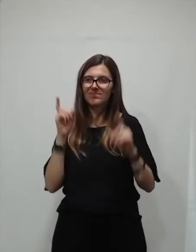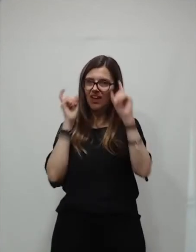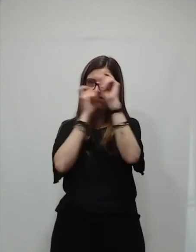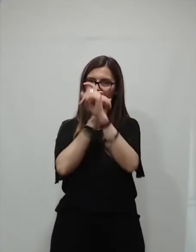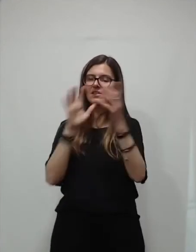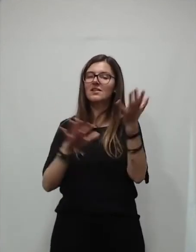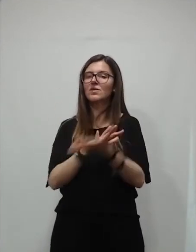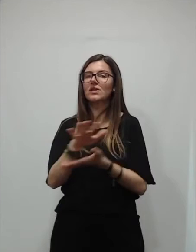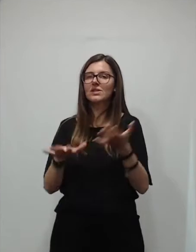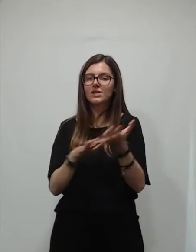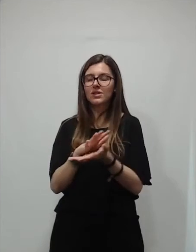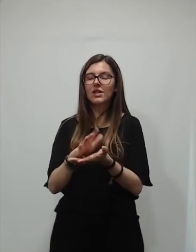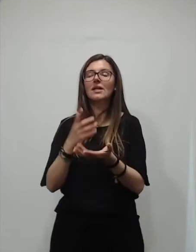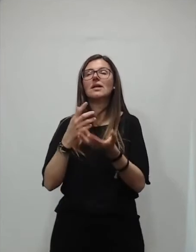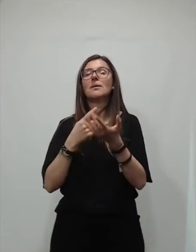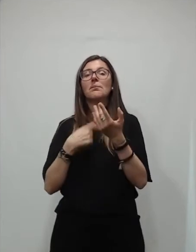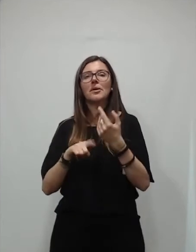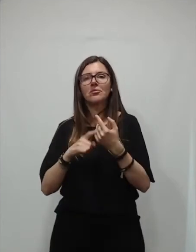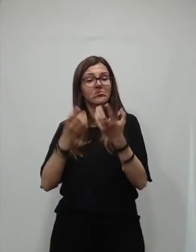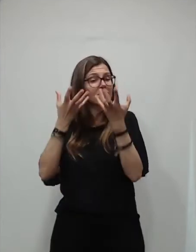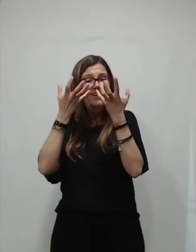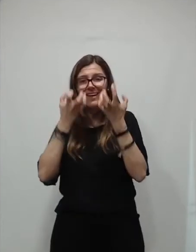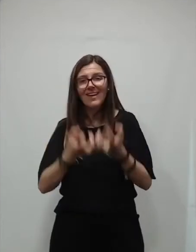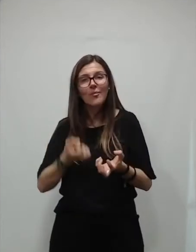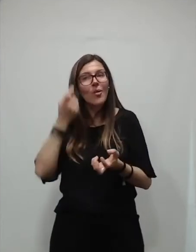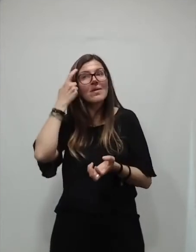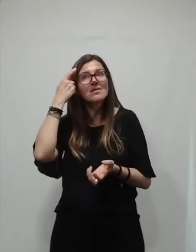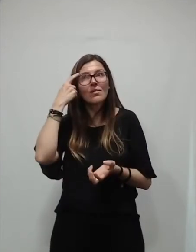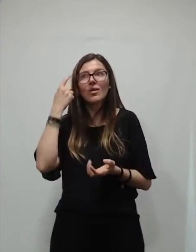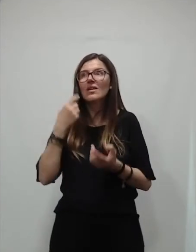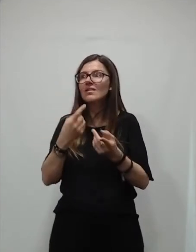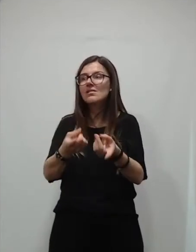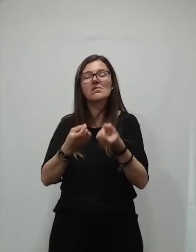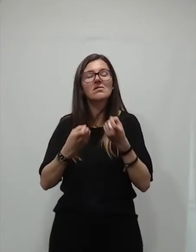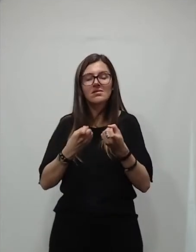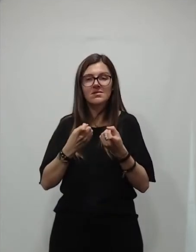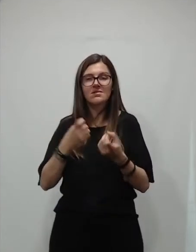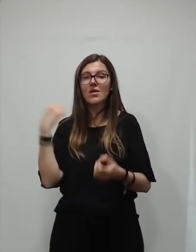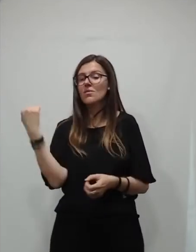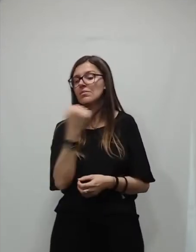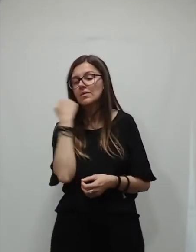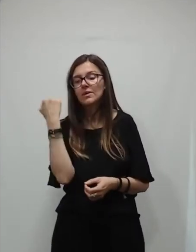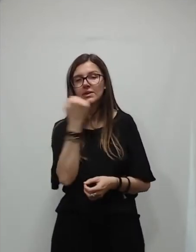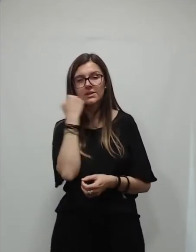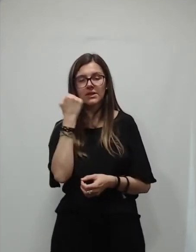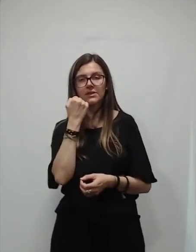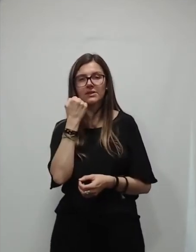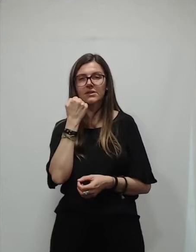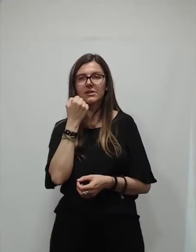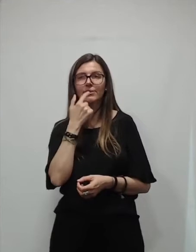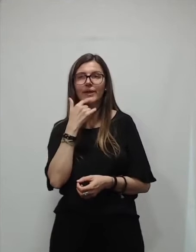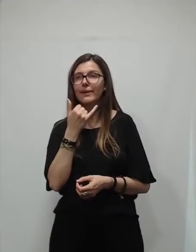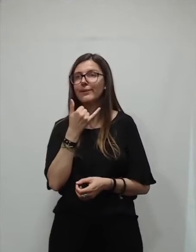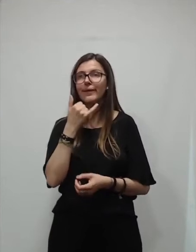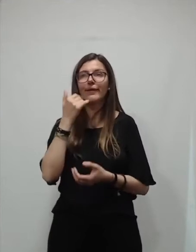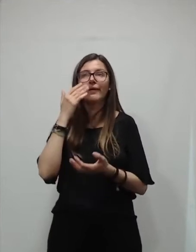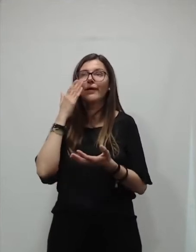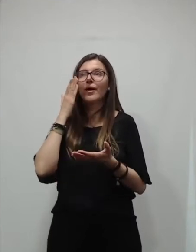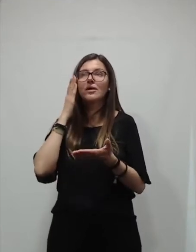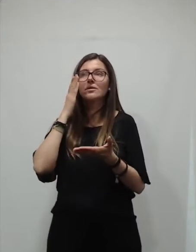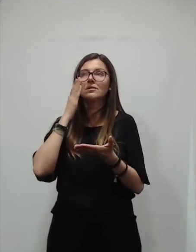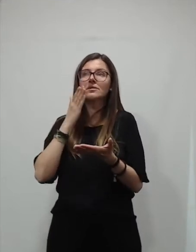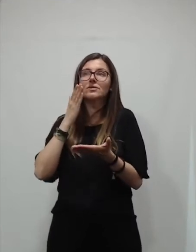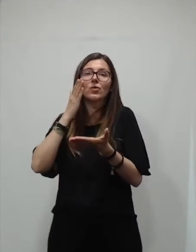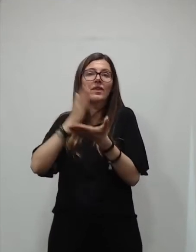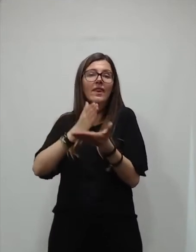el discurso o el paradigma de los derechos humanos que ha traído la Convención de los Derechos de las Personas con Discapacidad, y en particular para